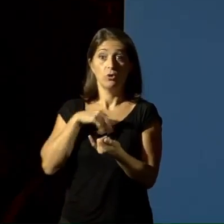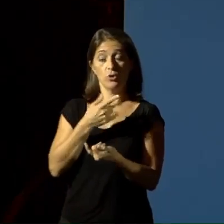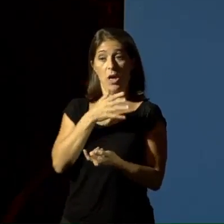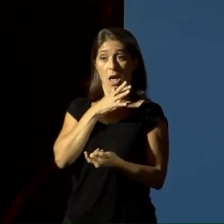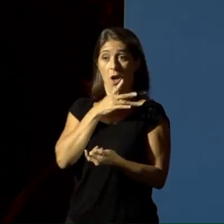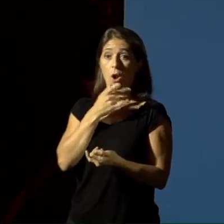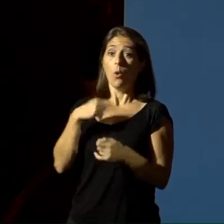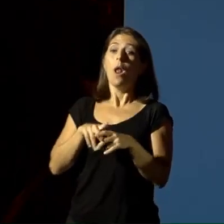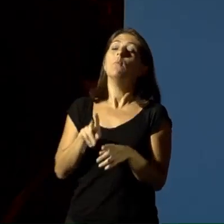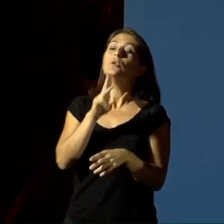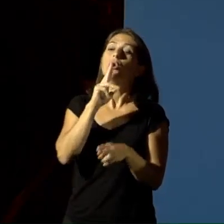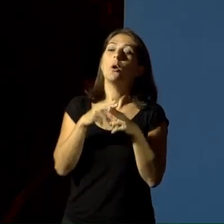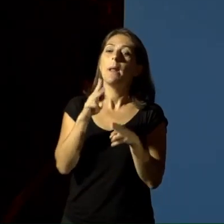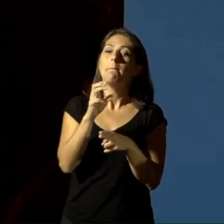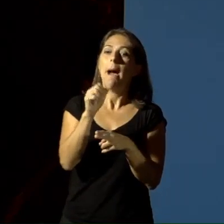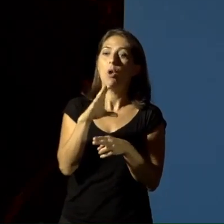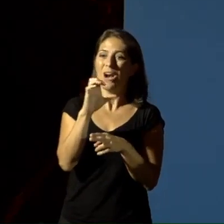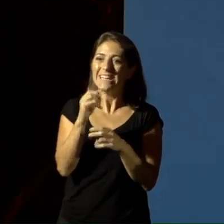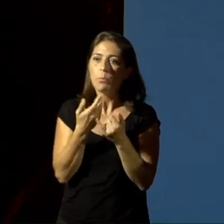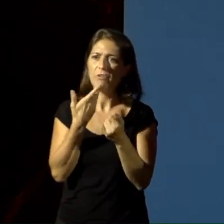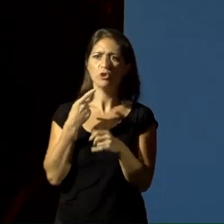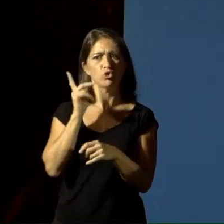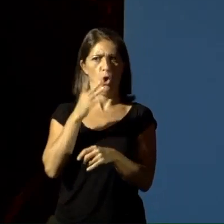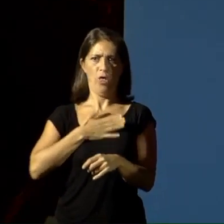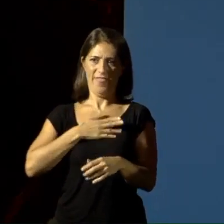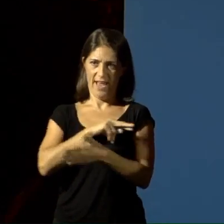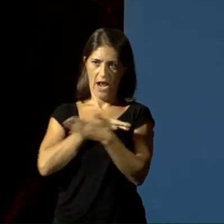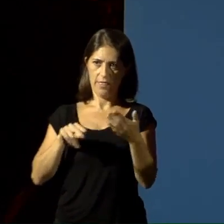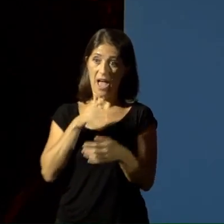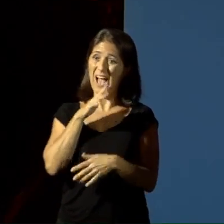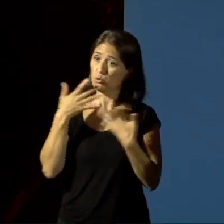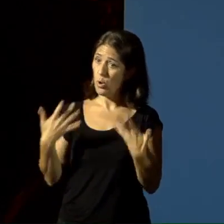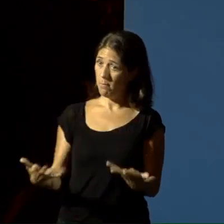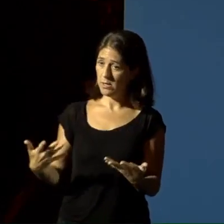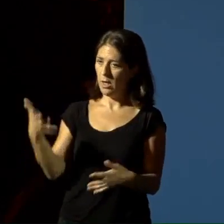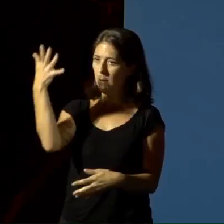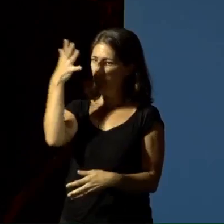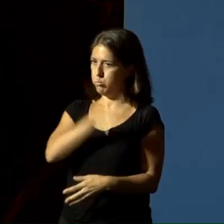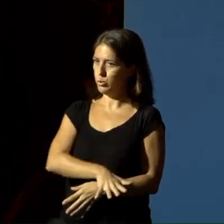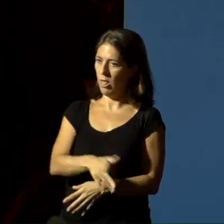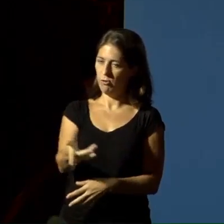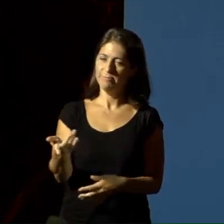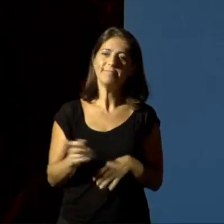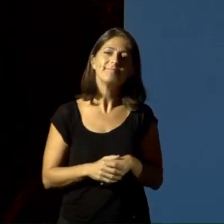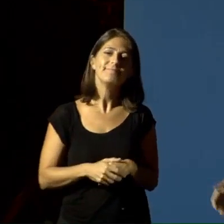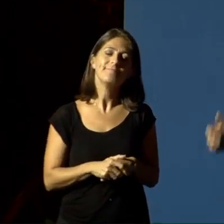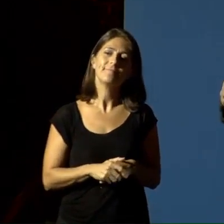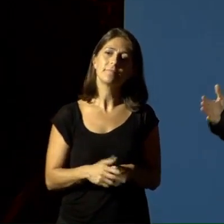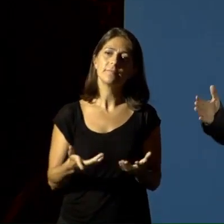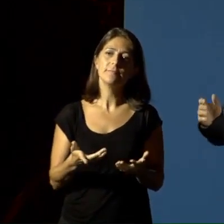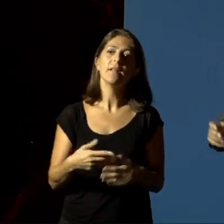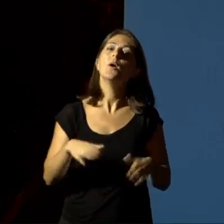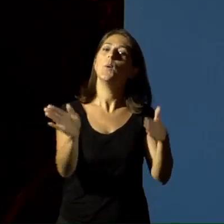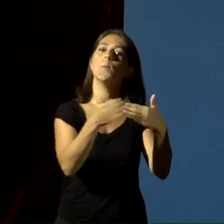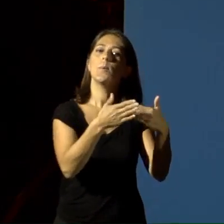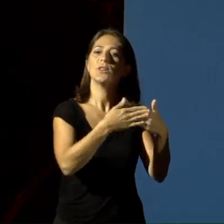galegos. Pablo Crespo Sabarís, secretario de Organización do Partido Popular en Galicia, Estado Xudicial, imputado. Porta da